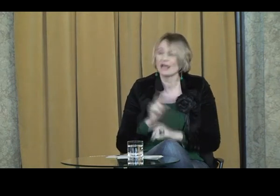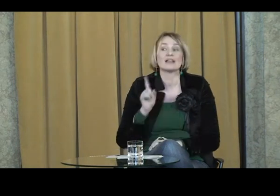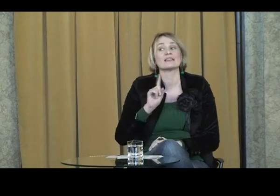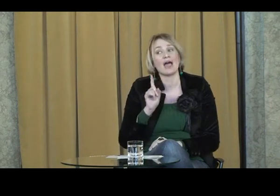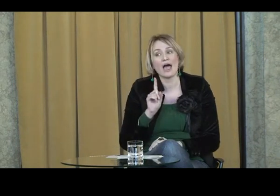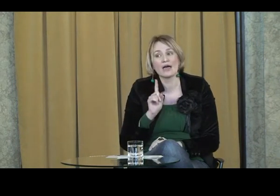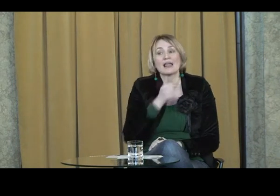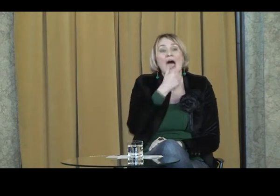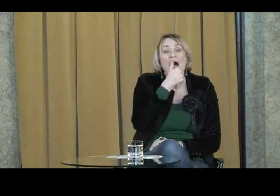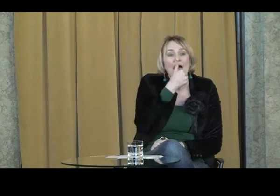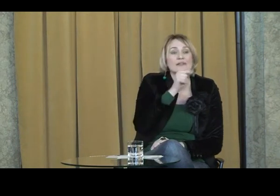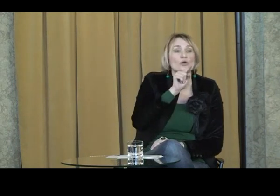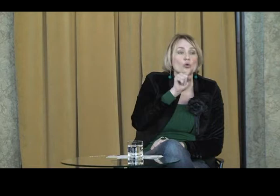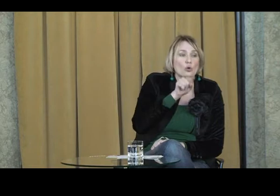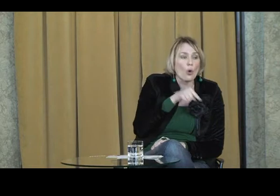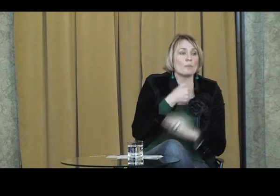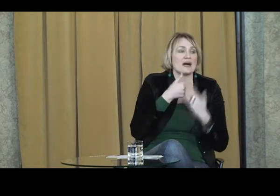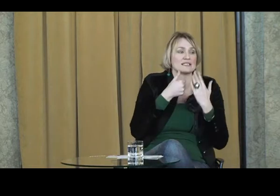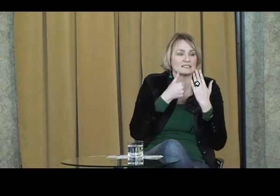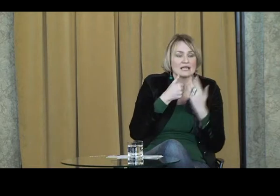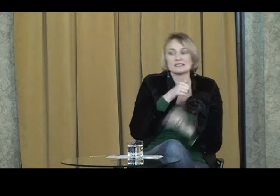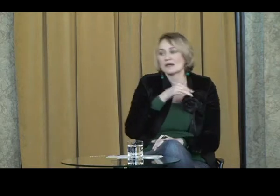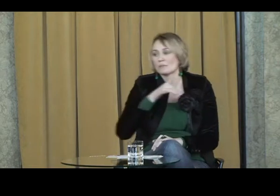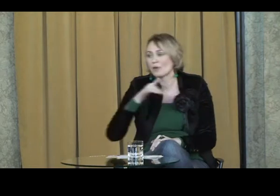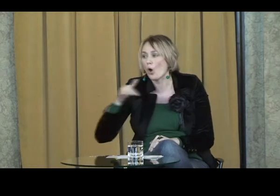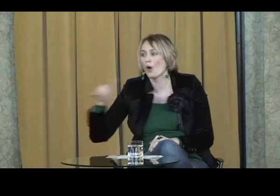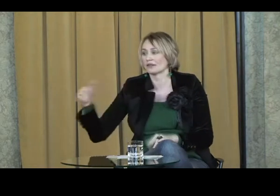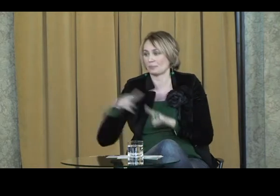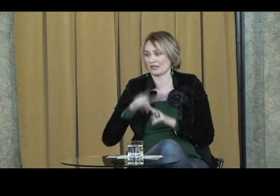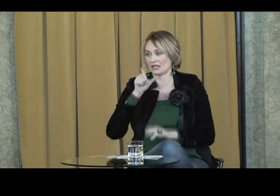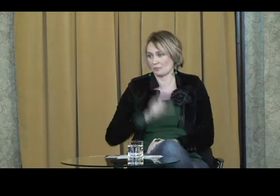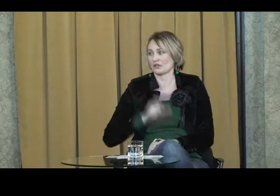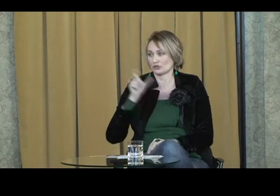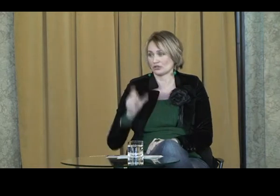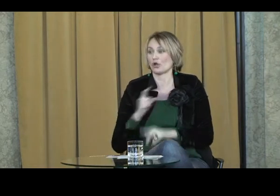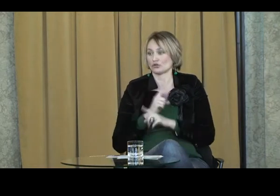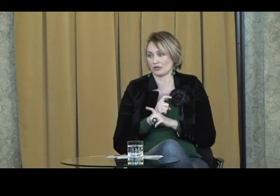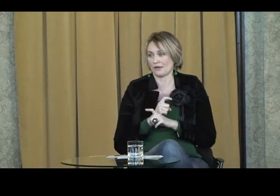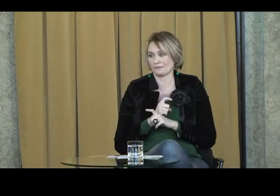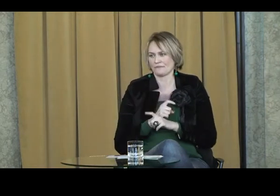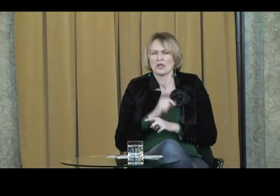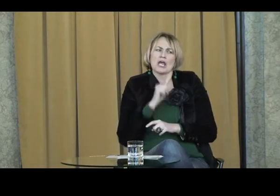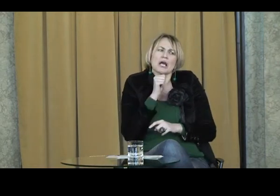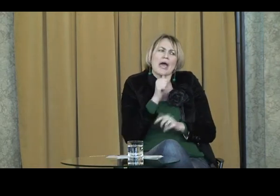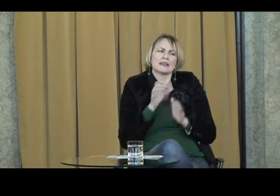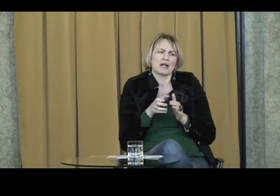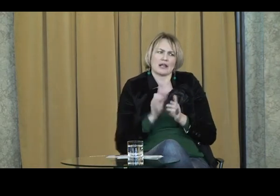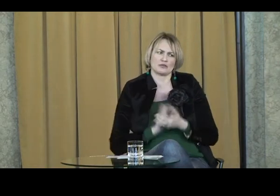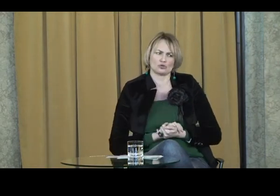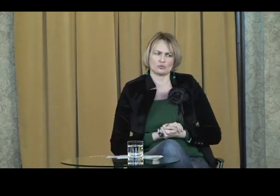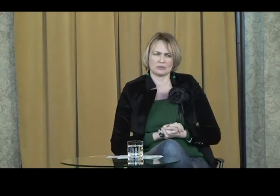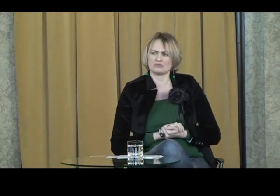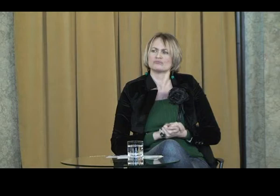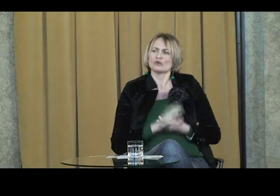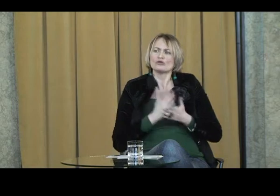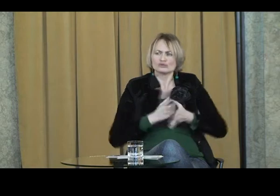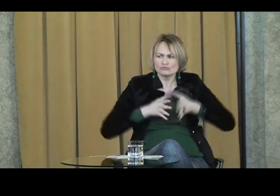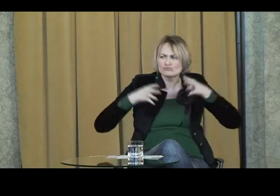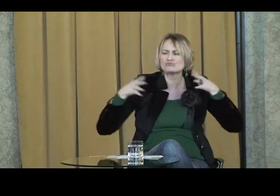viele Menschen mit Behinderungen leben? Es sind 1,6 Millionen Menschen mit Behinderungen, die hier leben. Das ist wirklich keine kleine